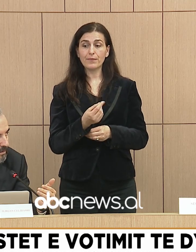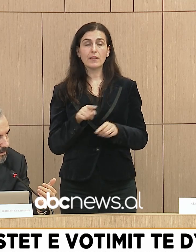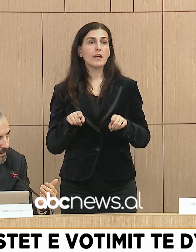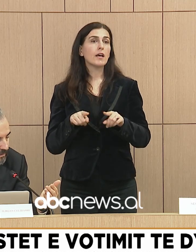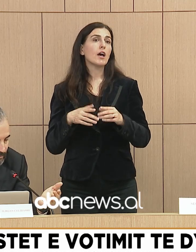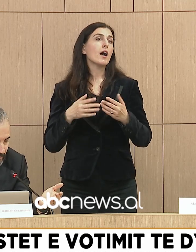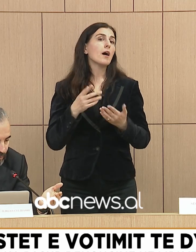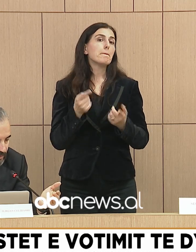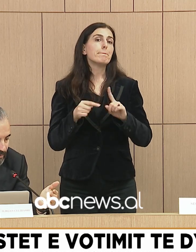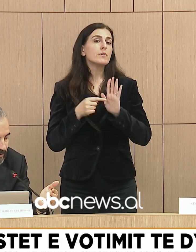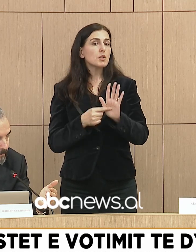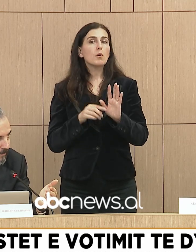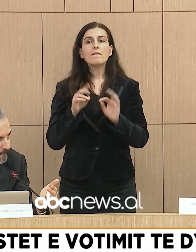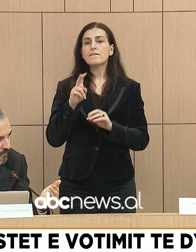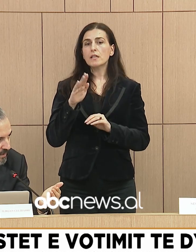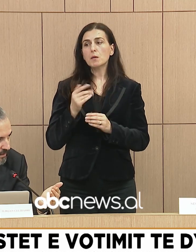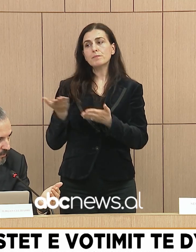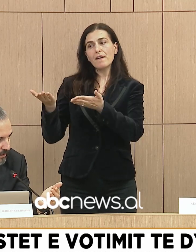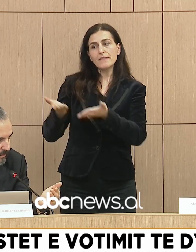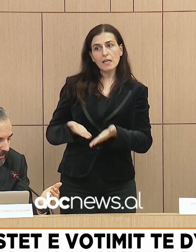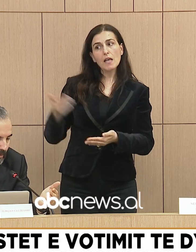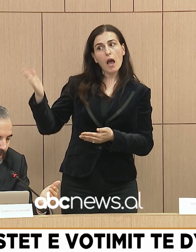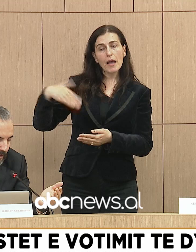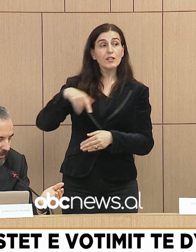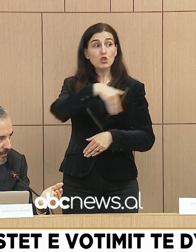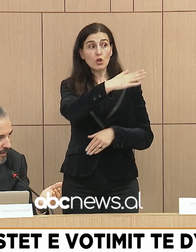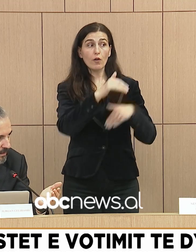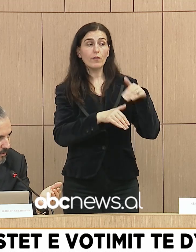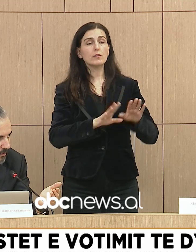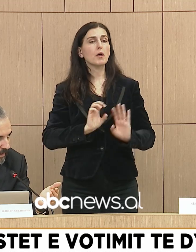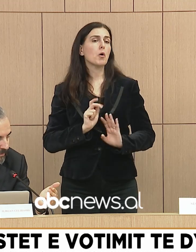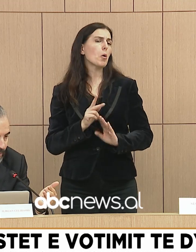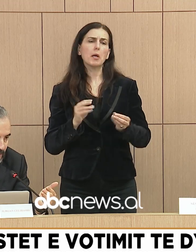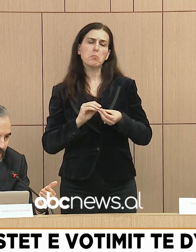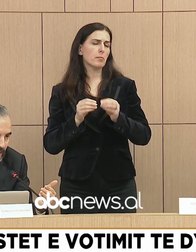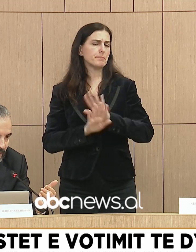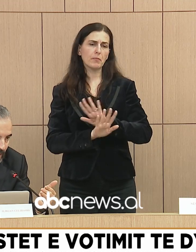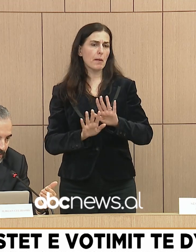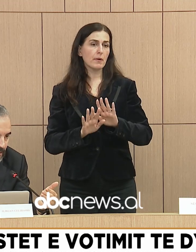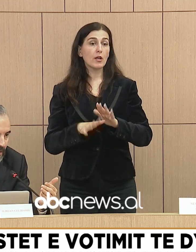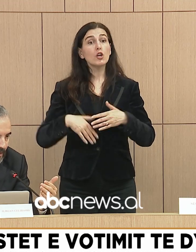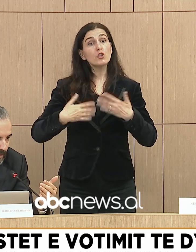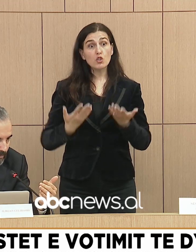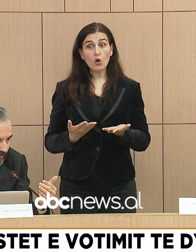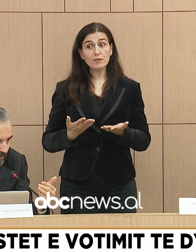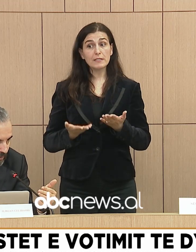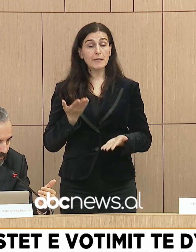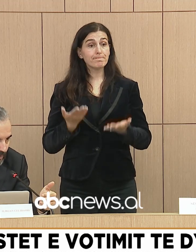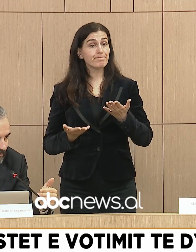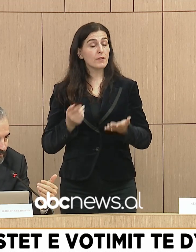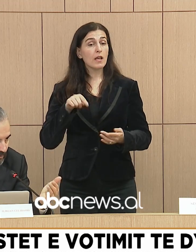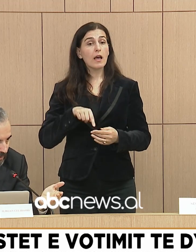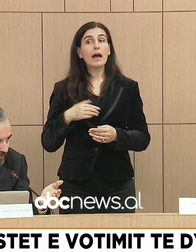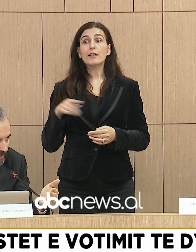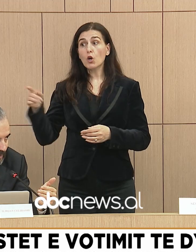të votuesve për të marrë pjesë në votime, atëherë kjo nuk ka asnjë problem. Por nëse thirrjet janë që më votoni